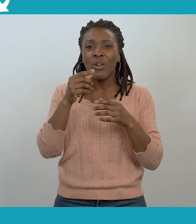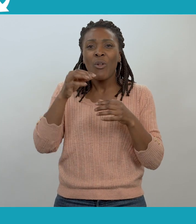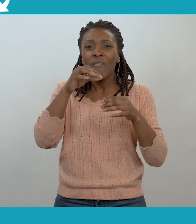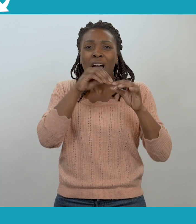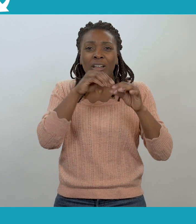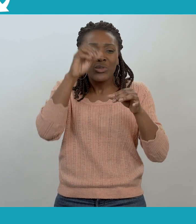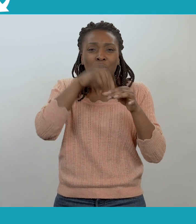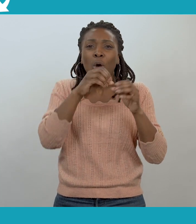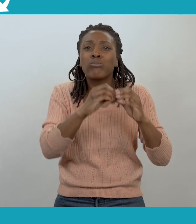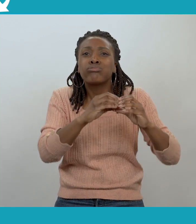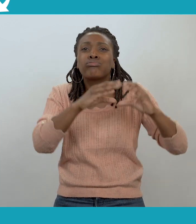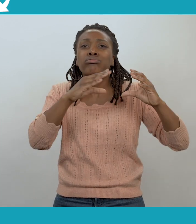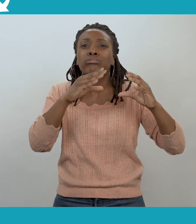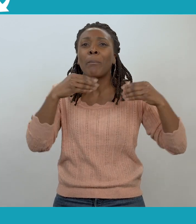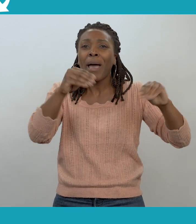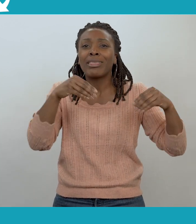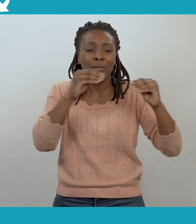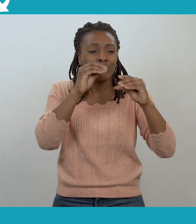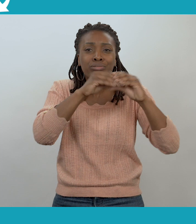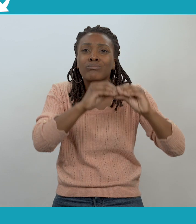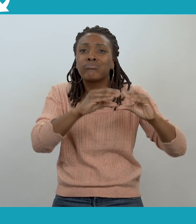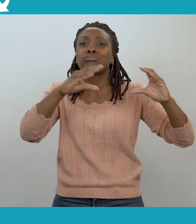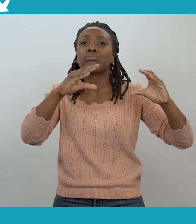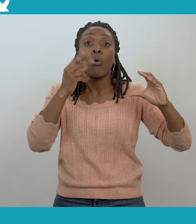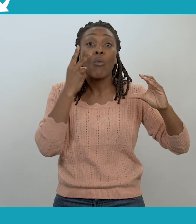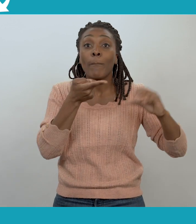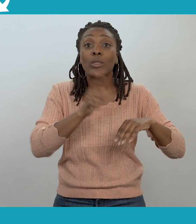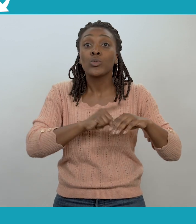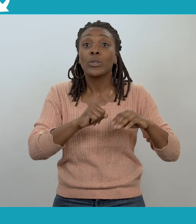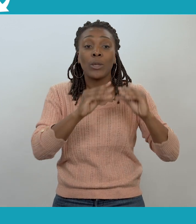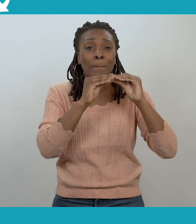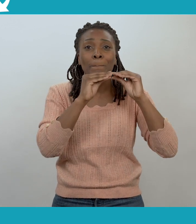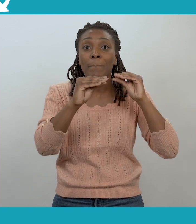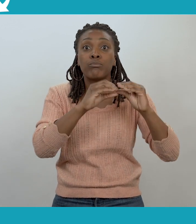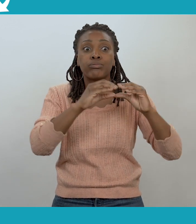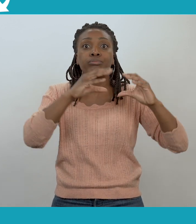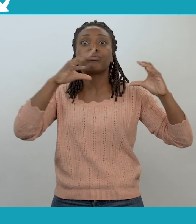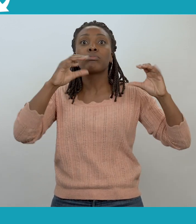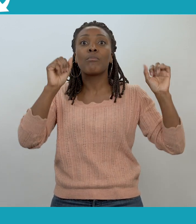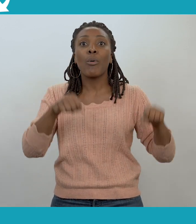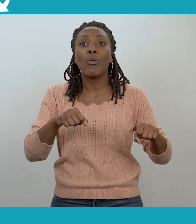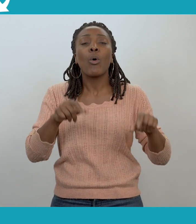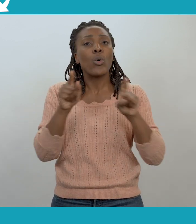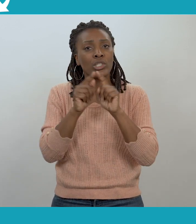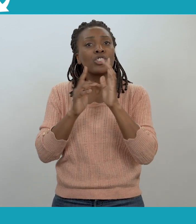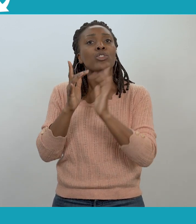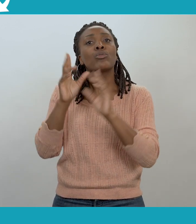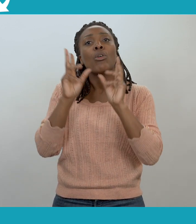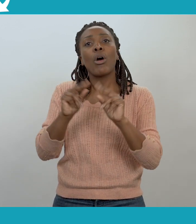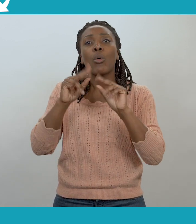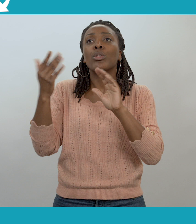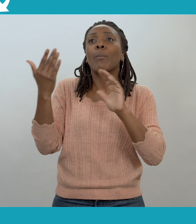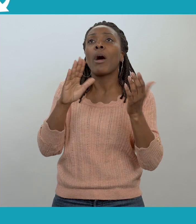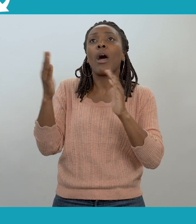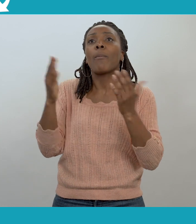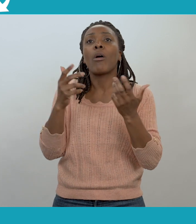dans une pâte. On ne voit pas forcément son influence, mais elle va tout changer. Jésus a raconté aussi des paraboles qui